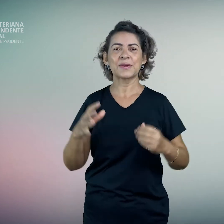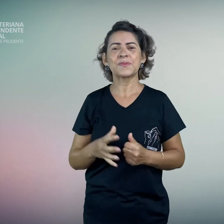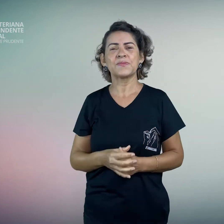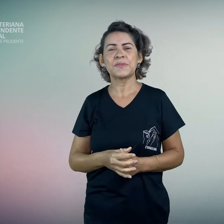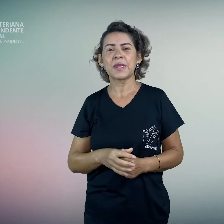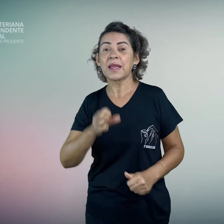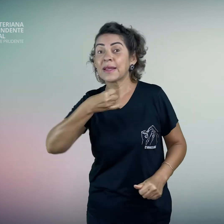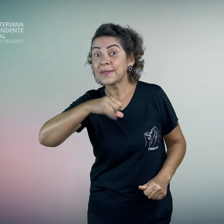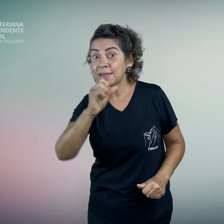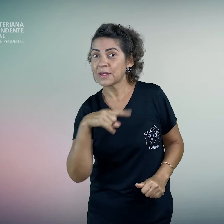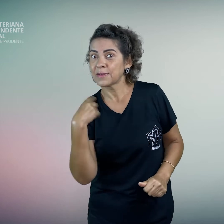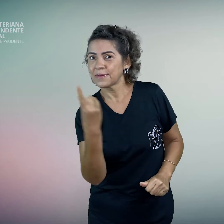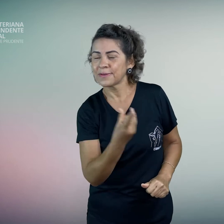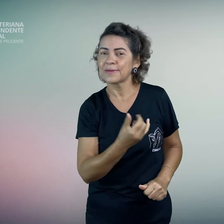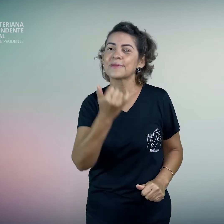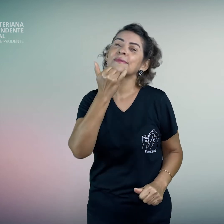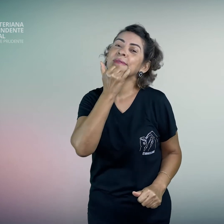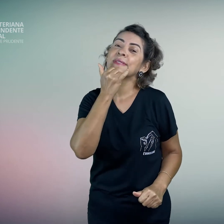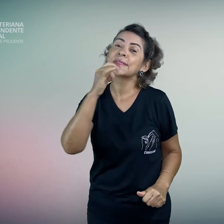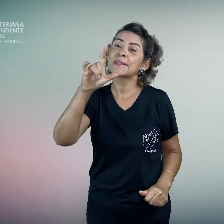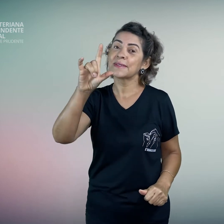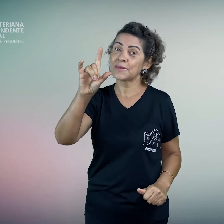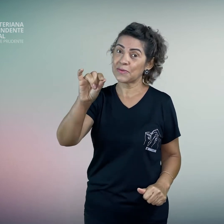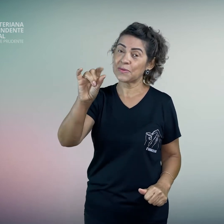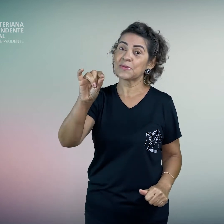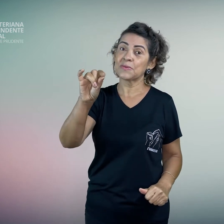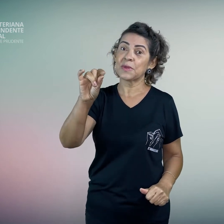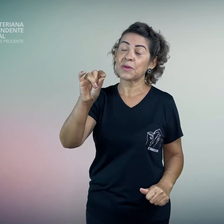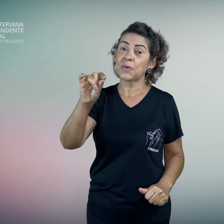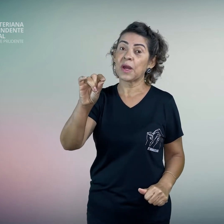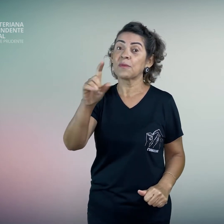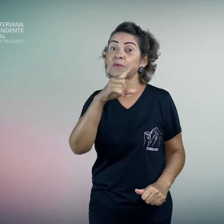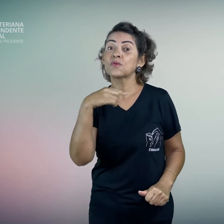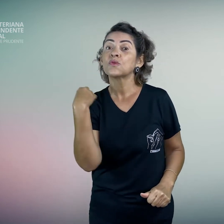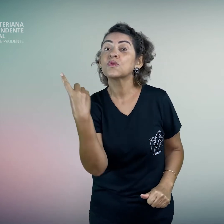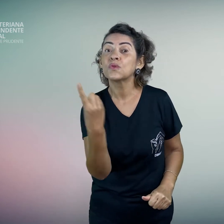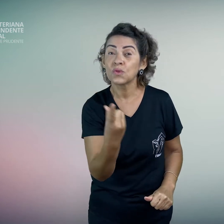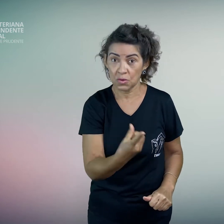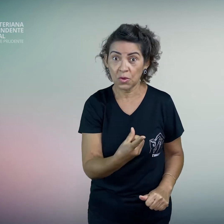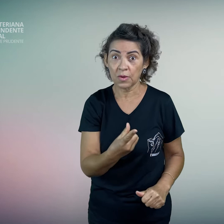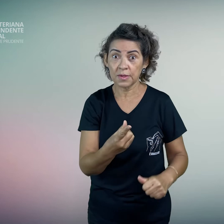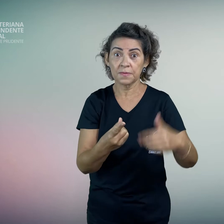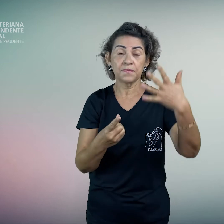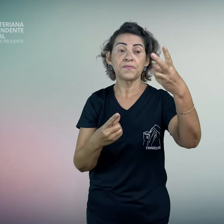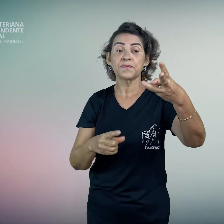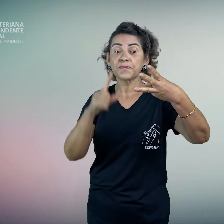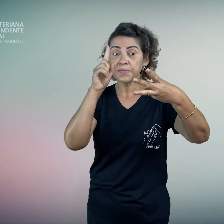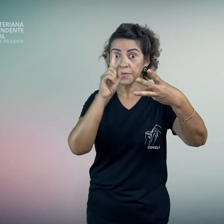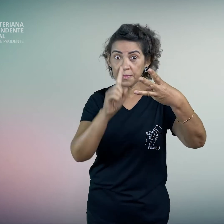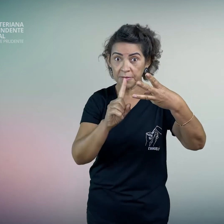Ao perdoarmos, estamos nos rebelando contra o ciclo diabólico de